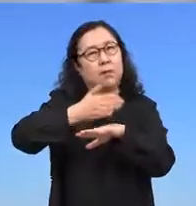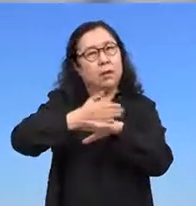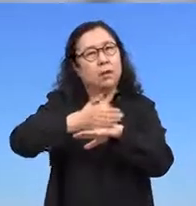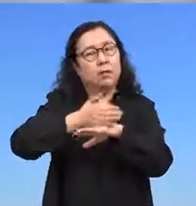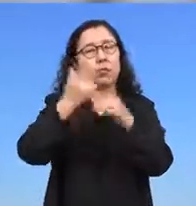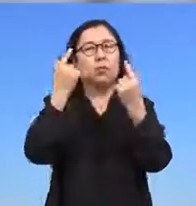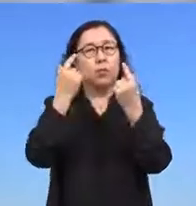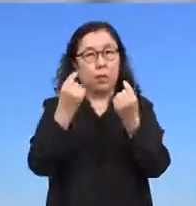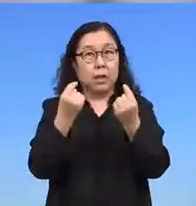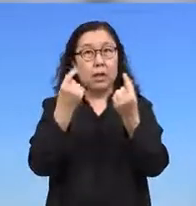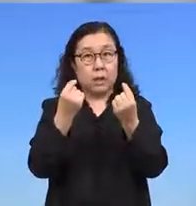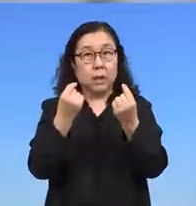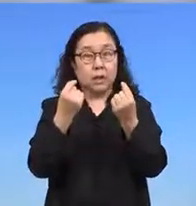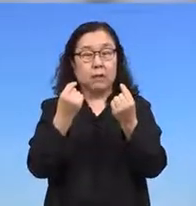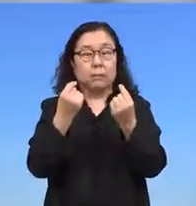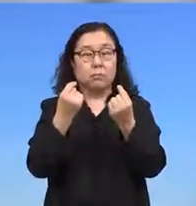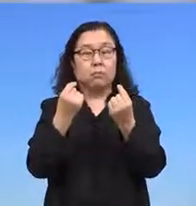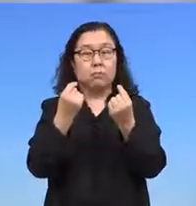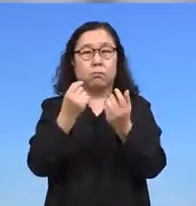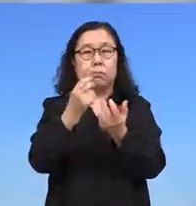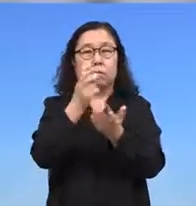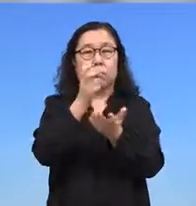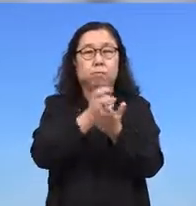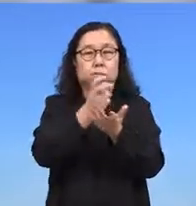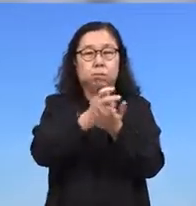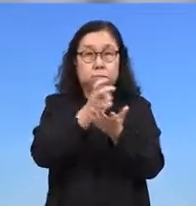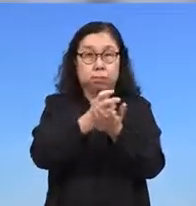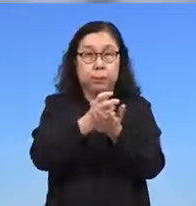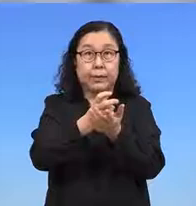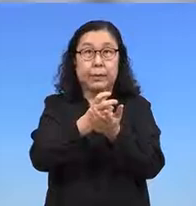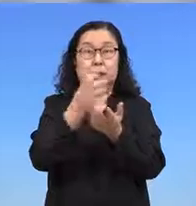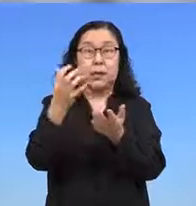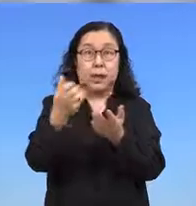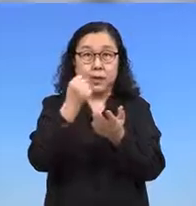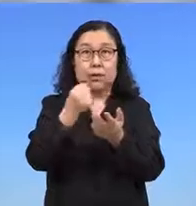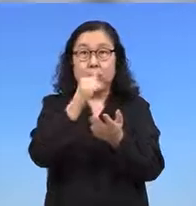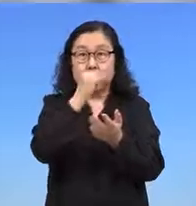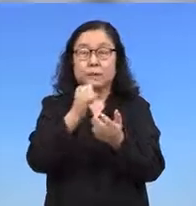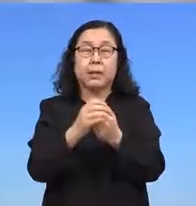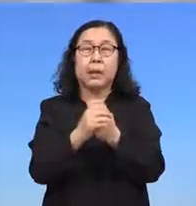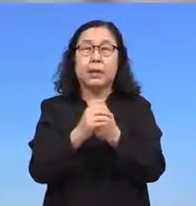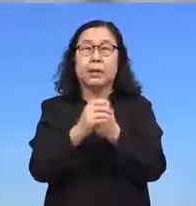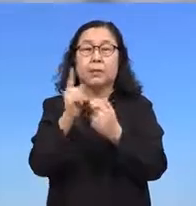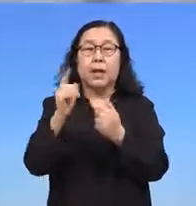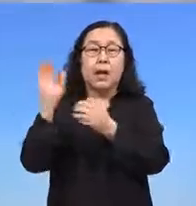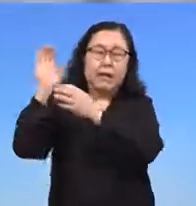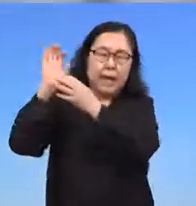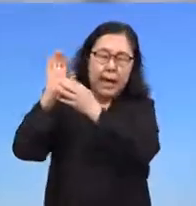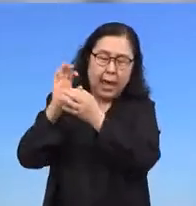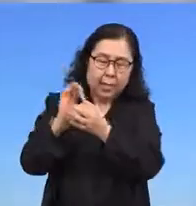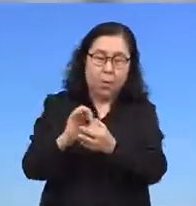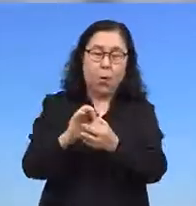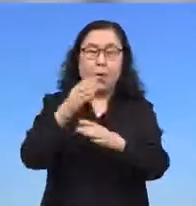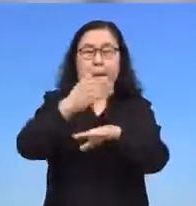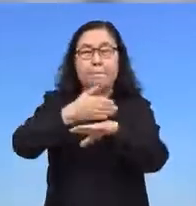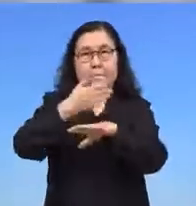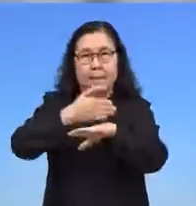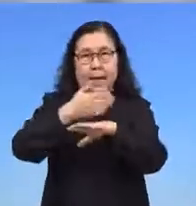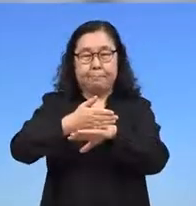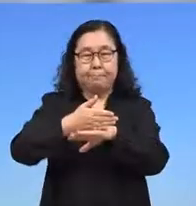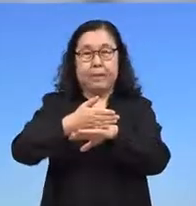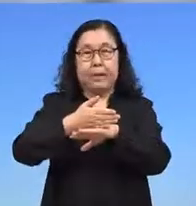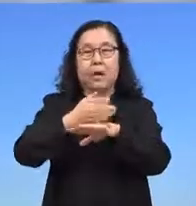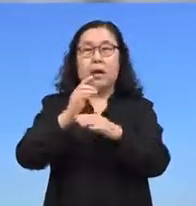이 감사도 똑같은 그 원칙을 가지고 이제 끊임없이 우리가 감사에 대한 지속적인